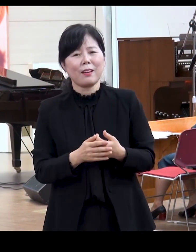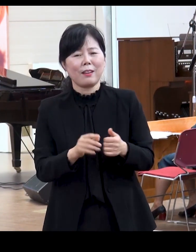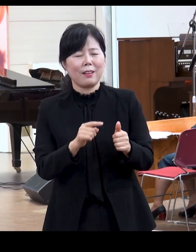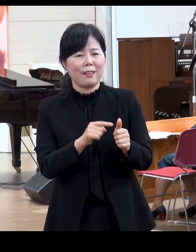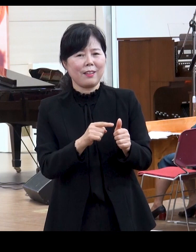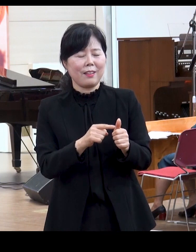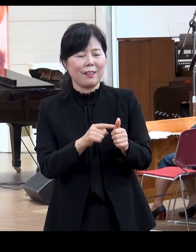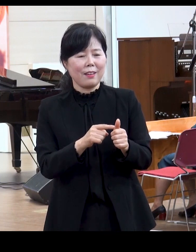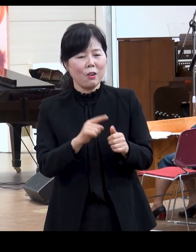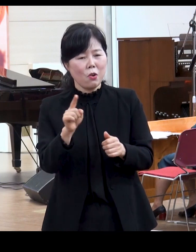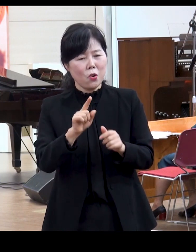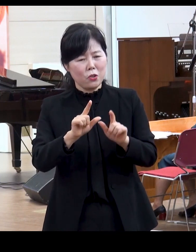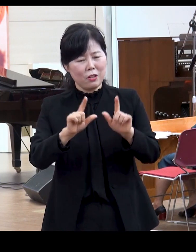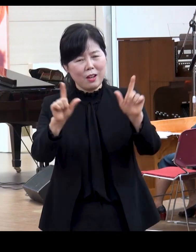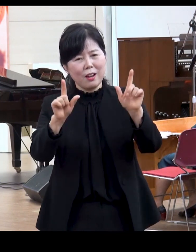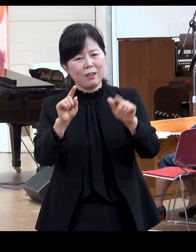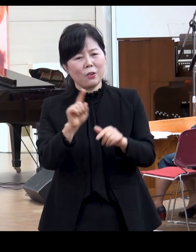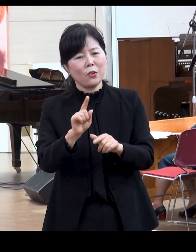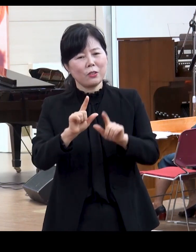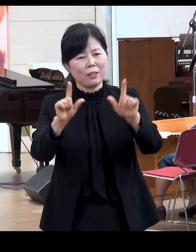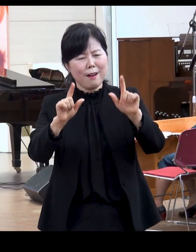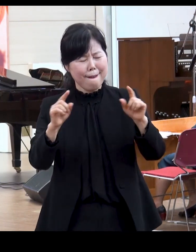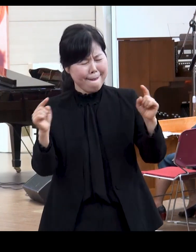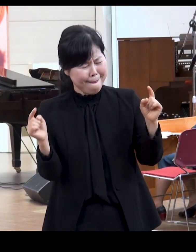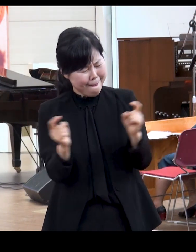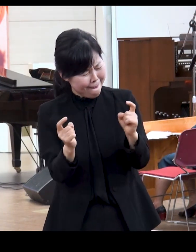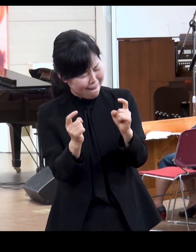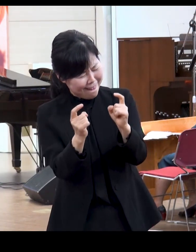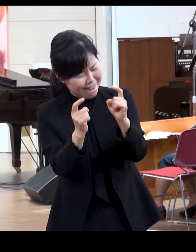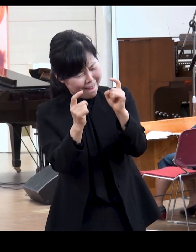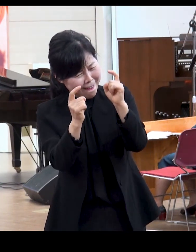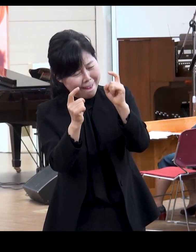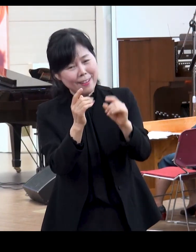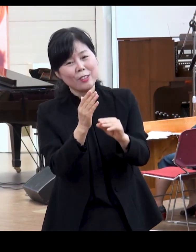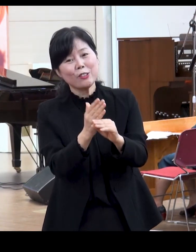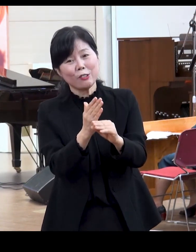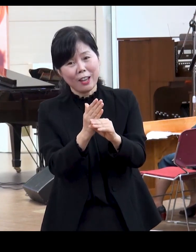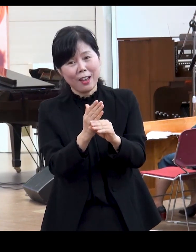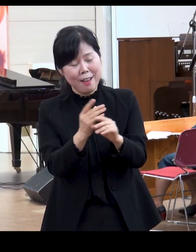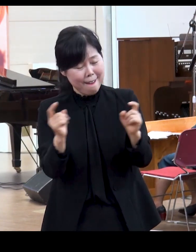아들하고. 자, 그런 중에 어느 날 또 그날도 대판 싸움이 붙었는데